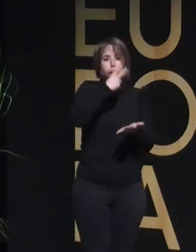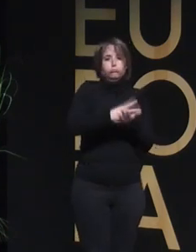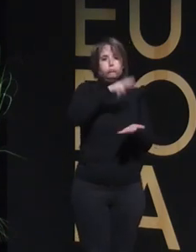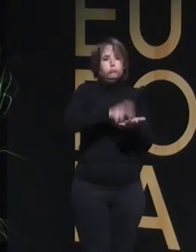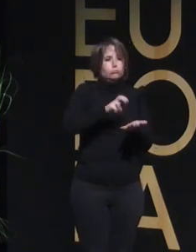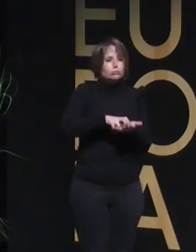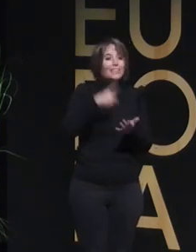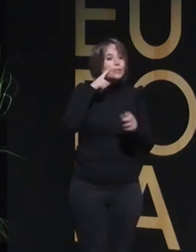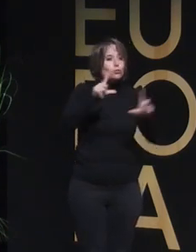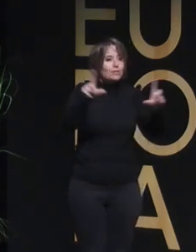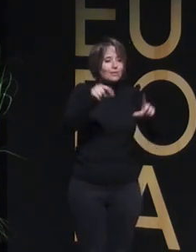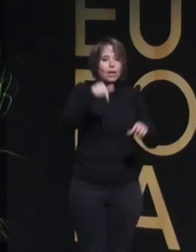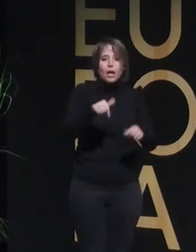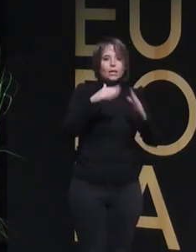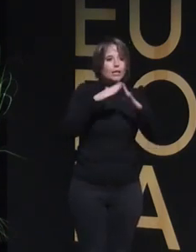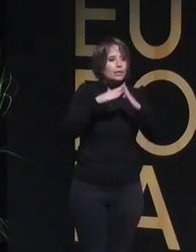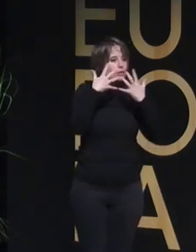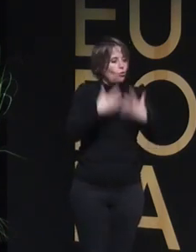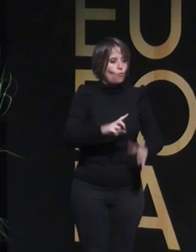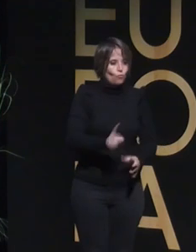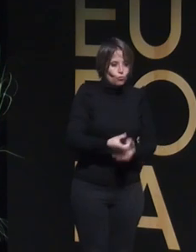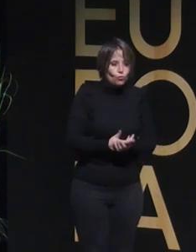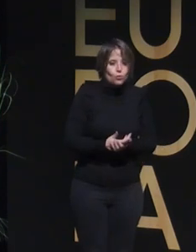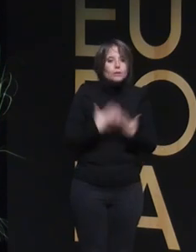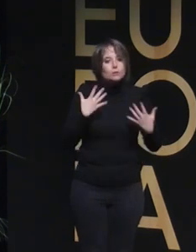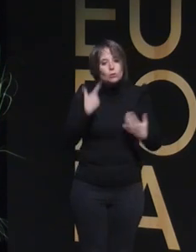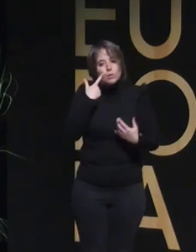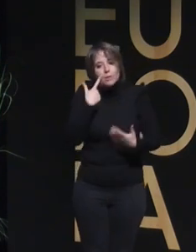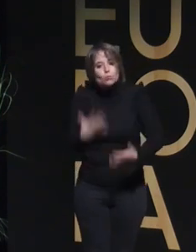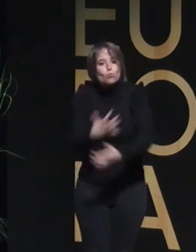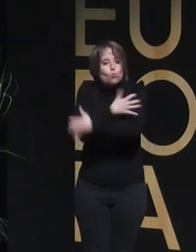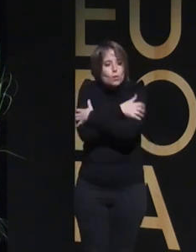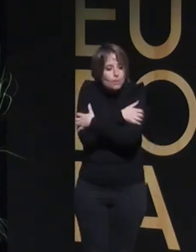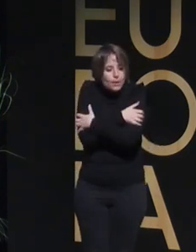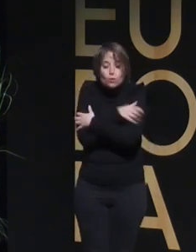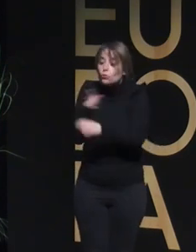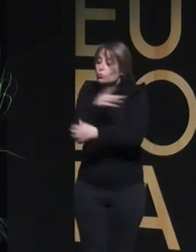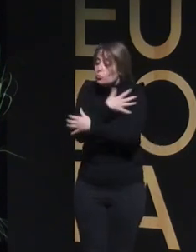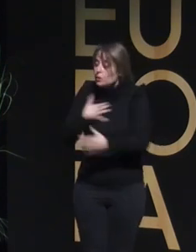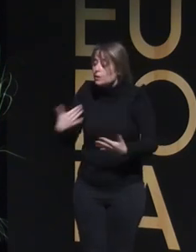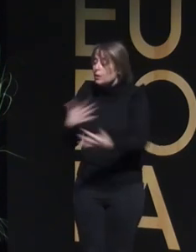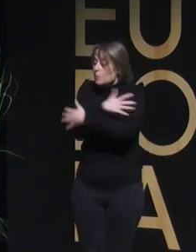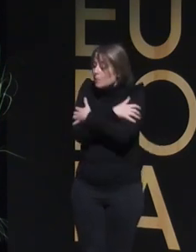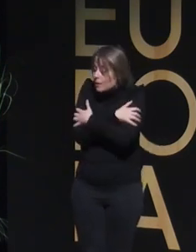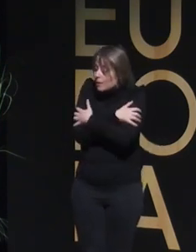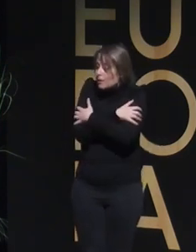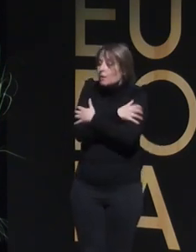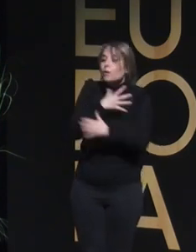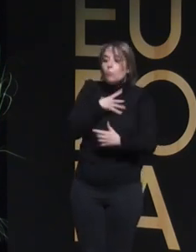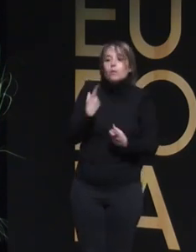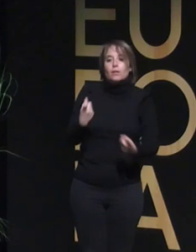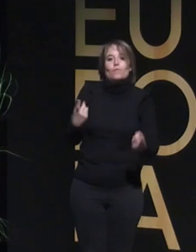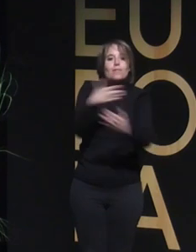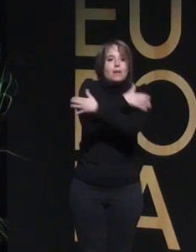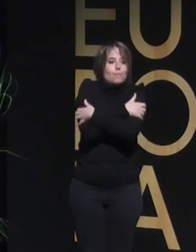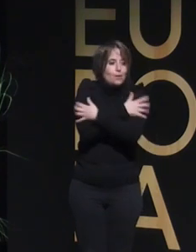pasa en la tele. En casa eso no funciona, ¿no? Entonces a veces tiene que ser un abrazo y cuando menos te apetece abrazar a un hijo, igual es cuando más le tienes que abrazar a un hijo,